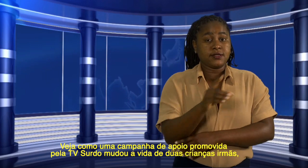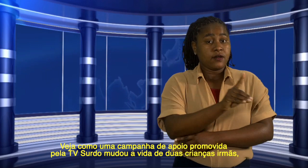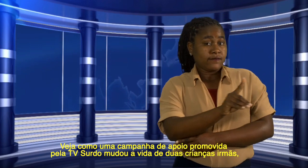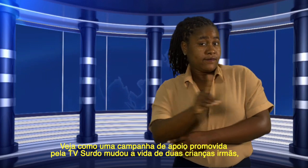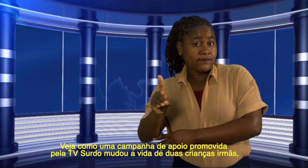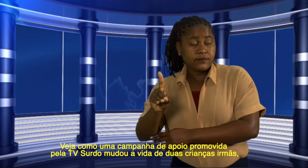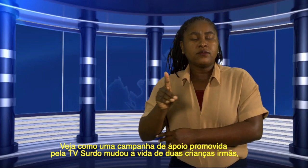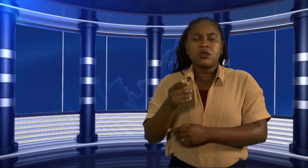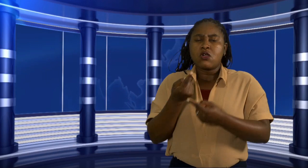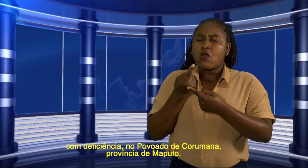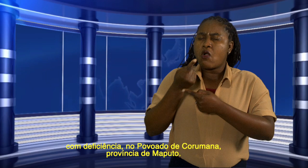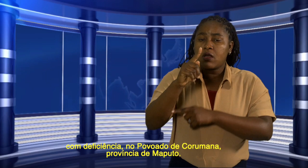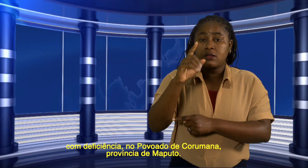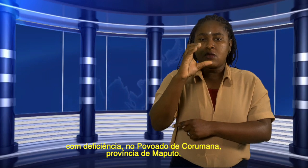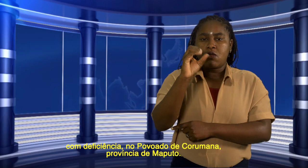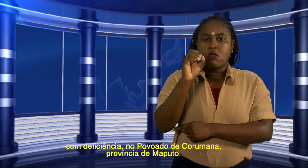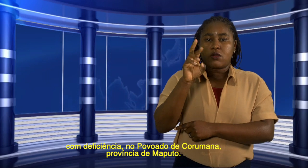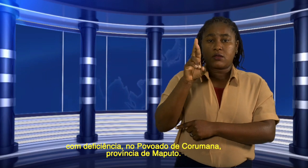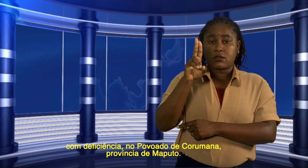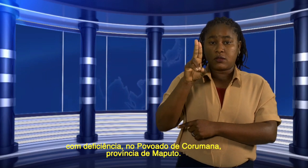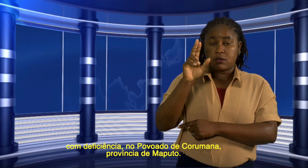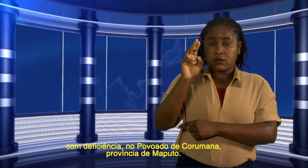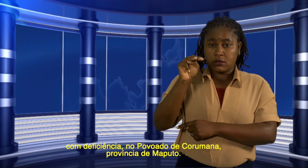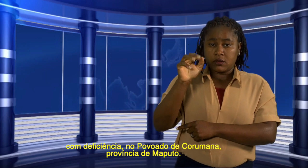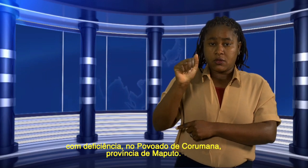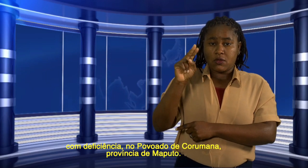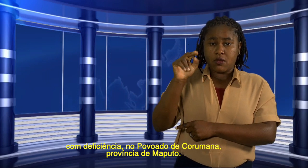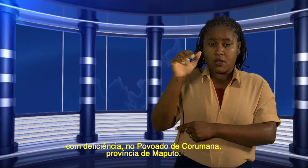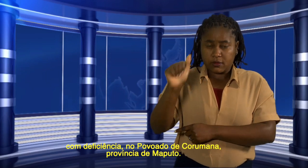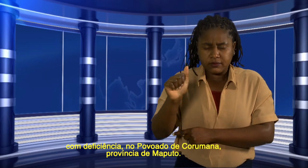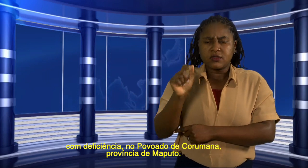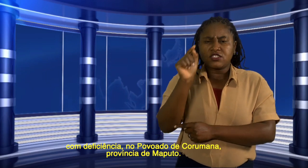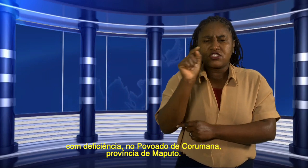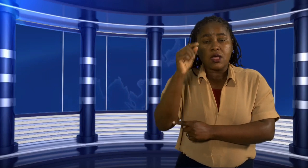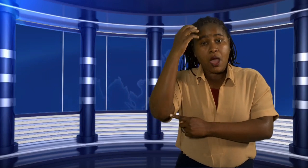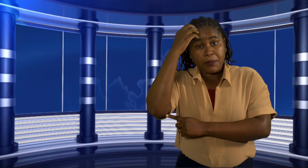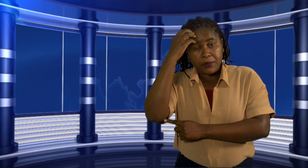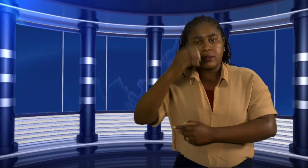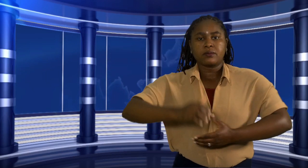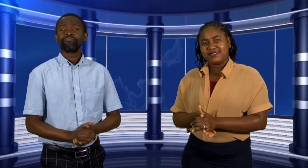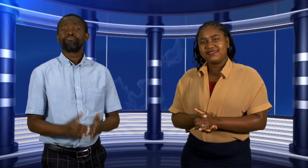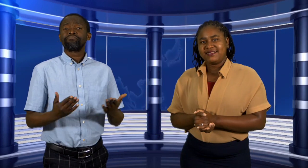duas crianças irmãs com deficiência no povoado do Corumá, na província de Maputo.